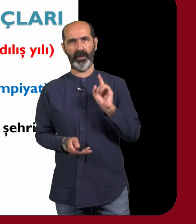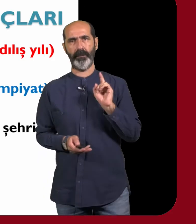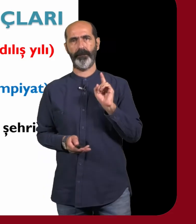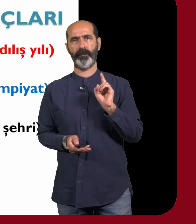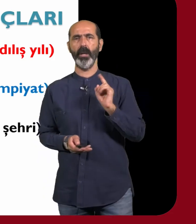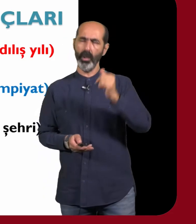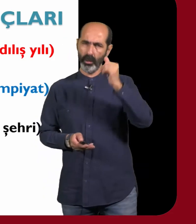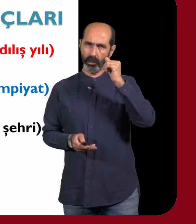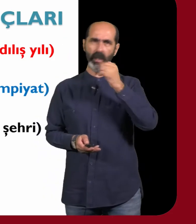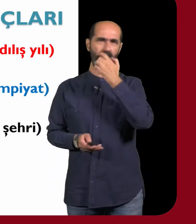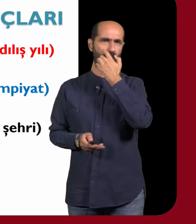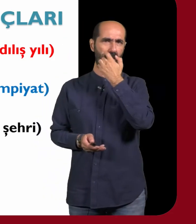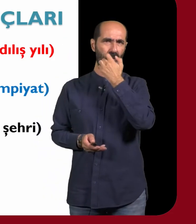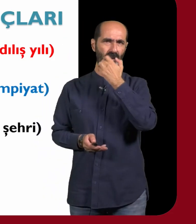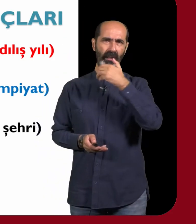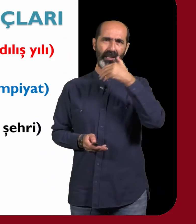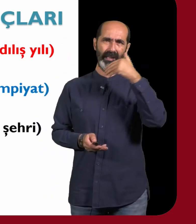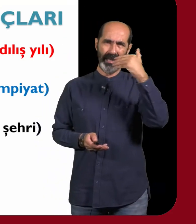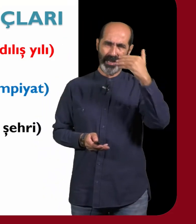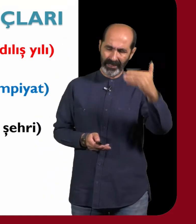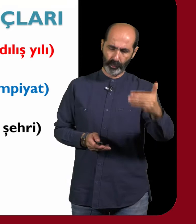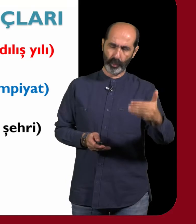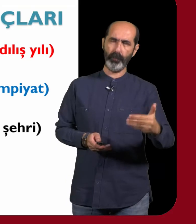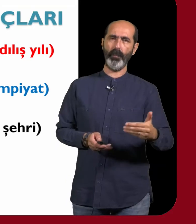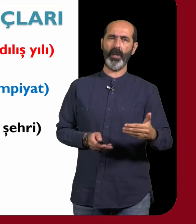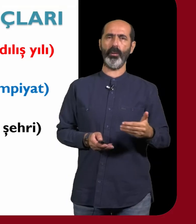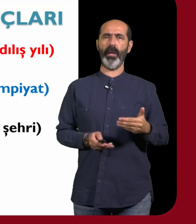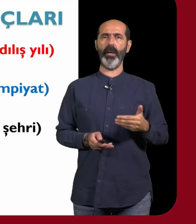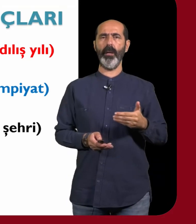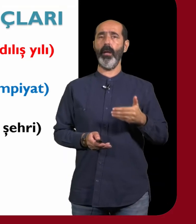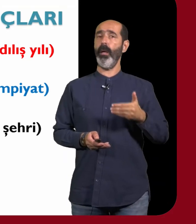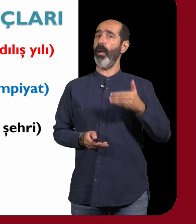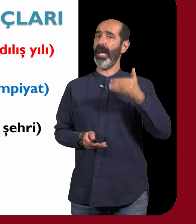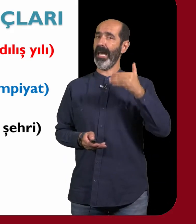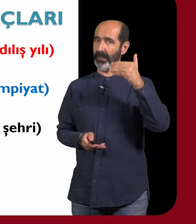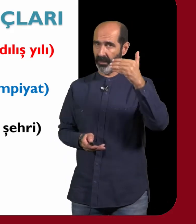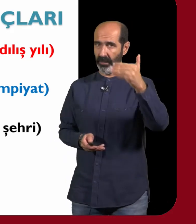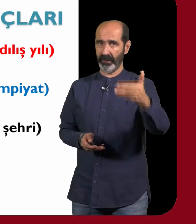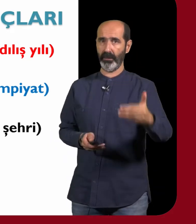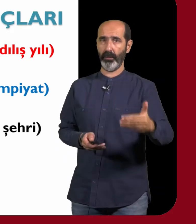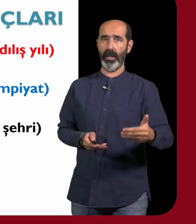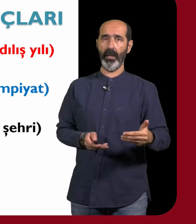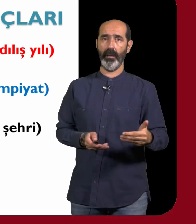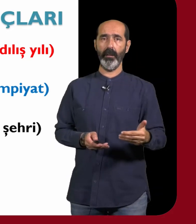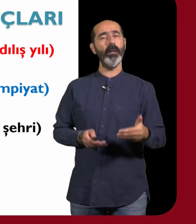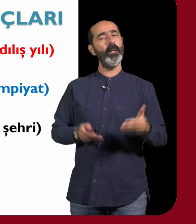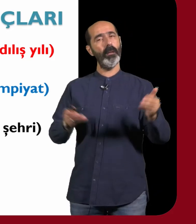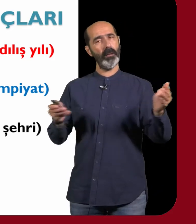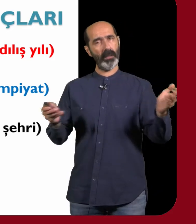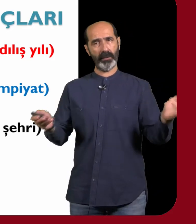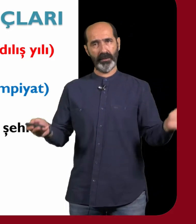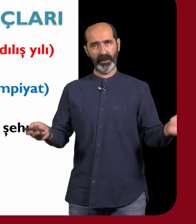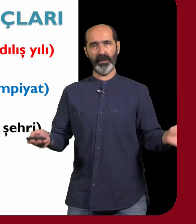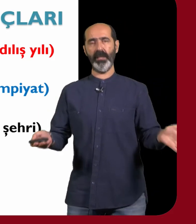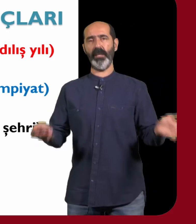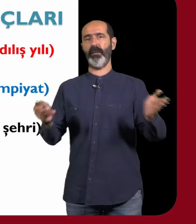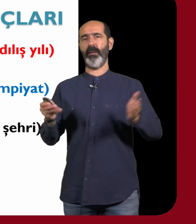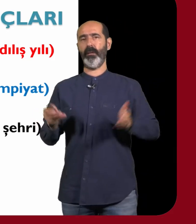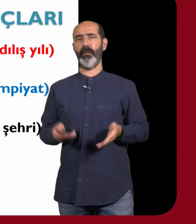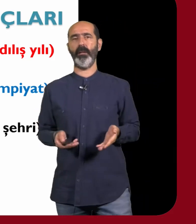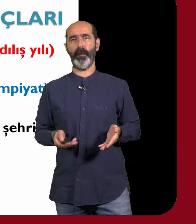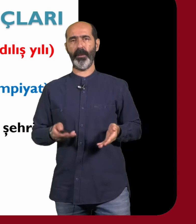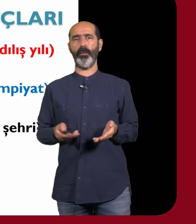622 Dolayısıyla Arkadaşlar her topluma göre her millete göre ya da